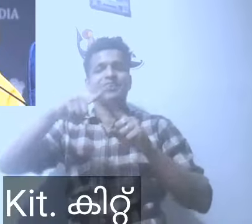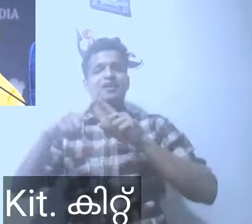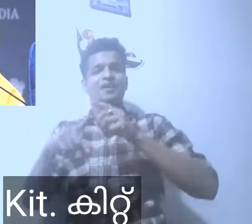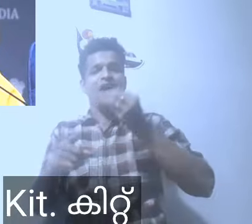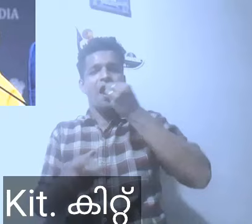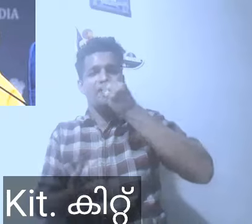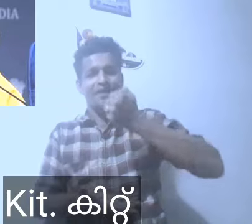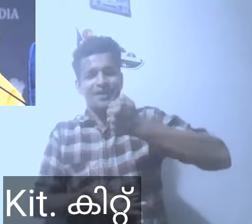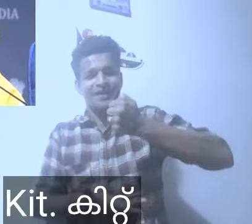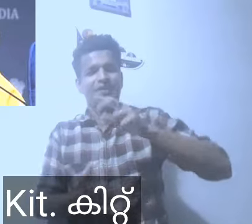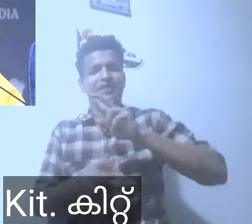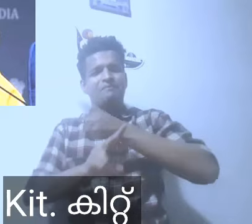ഡോക്ടറെ